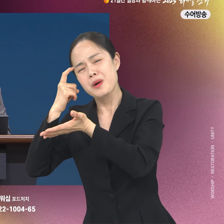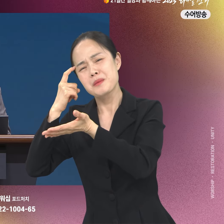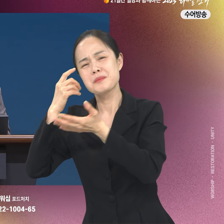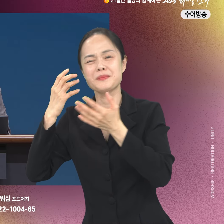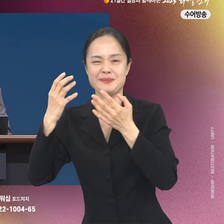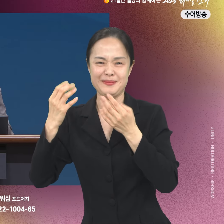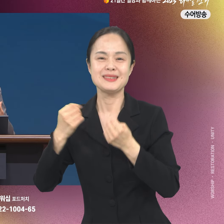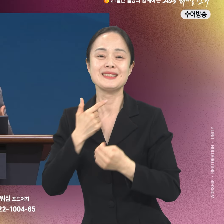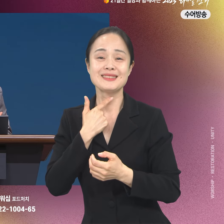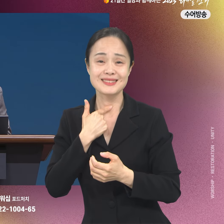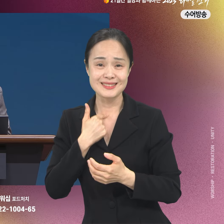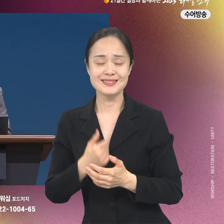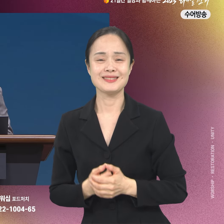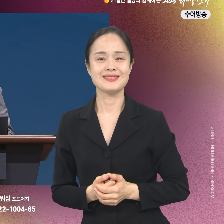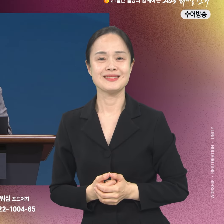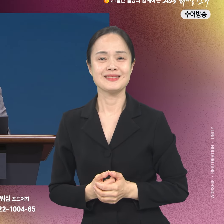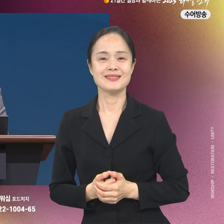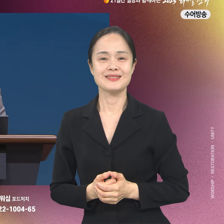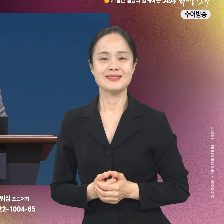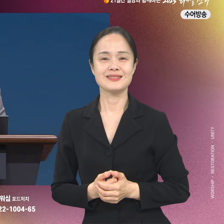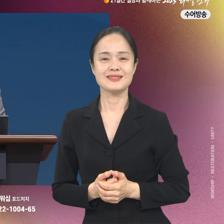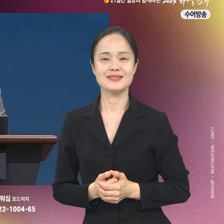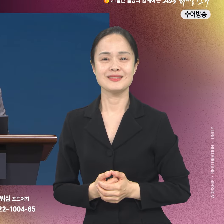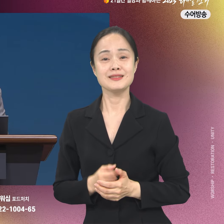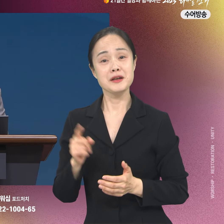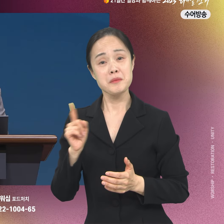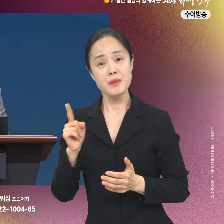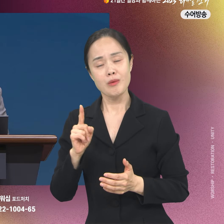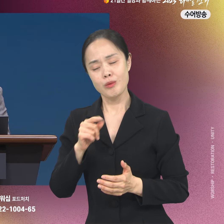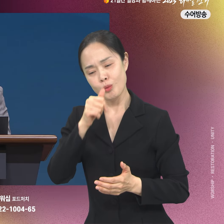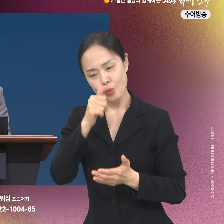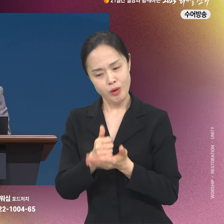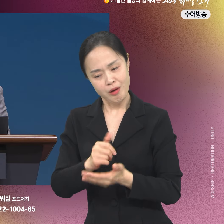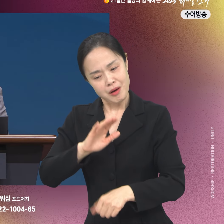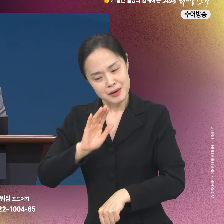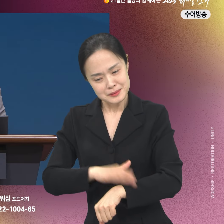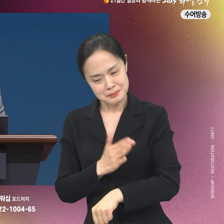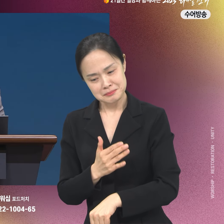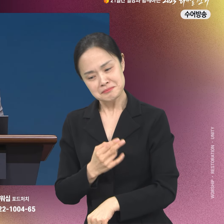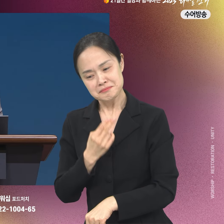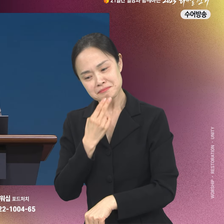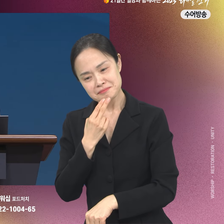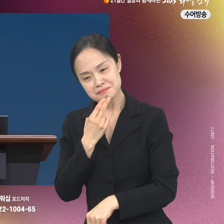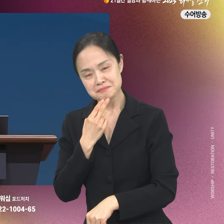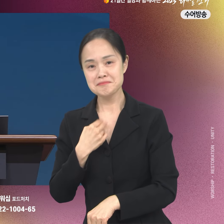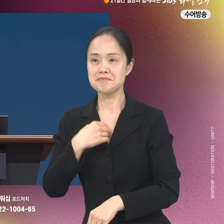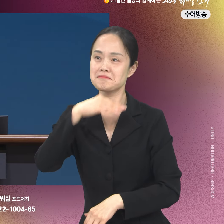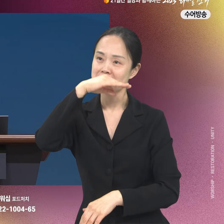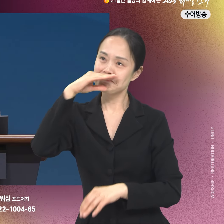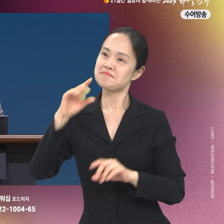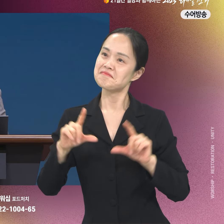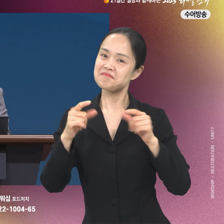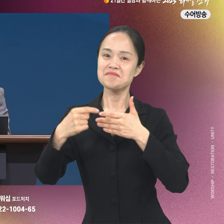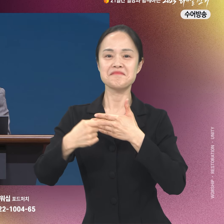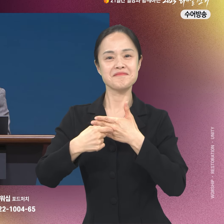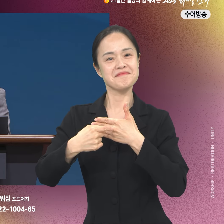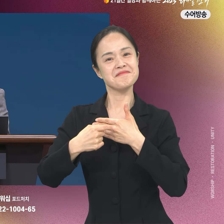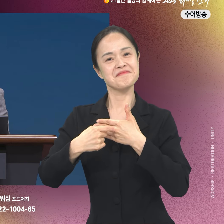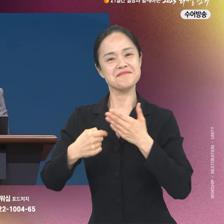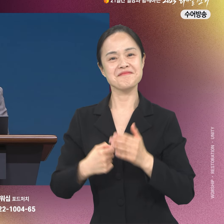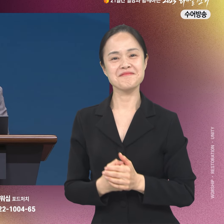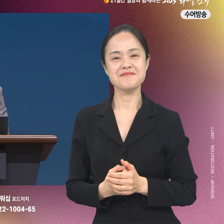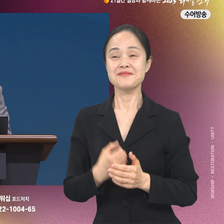않았고, 나름 기도도 하고 예배도 잘 드리는 것 같고, 말씀도 그래도 간간히 최대한 시간 나면